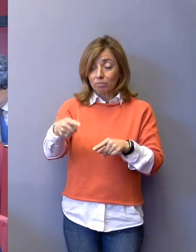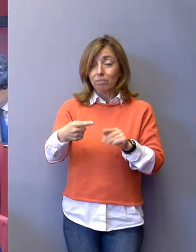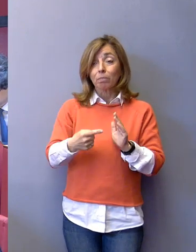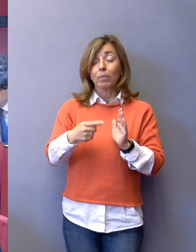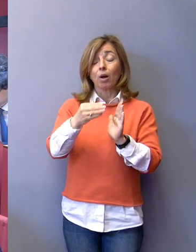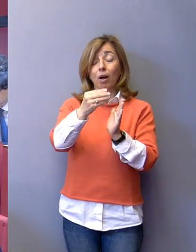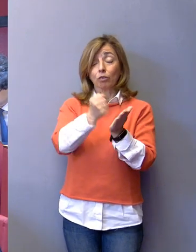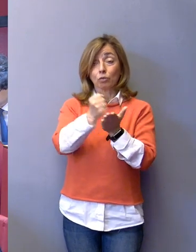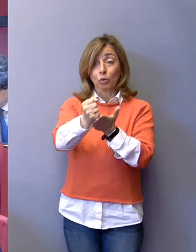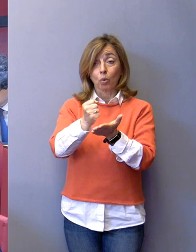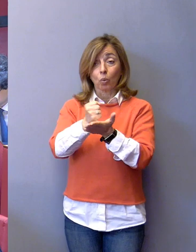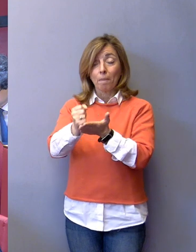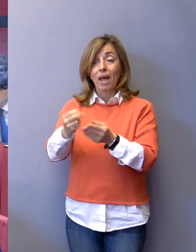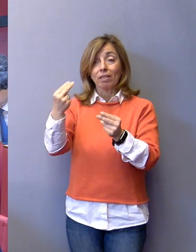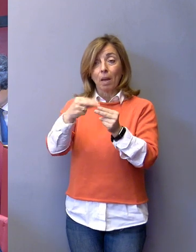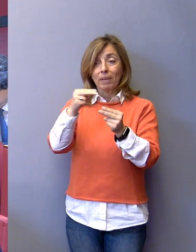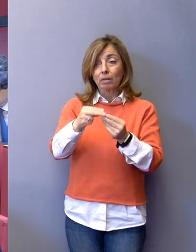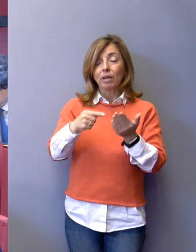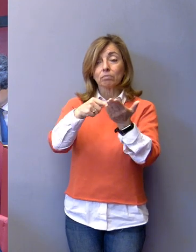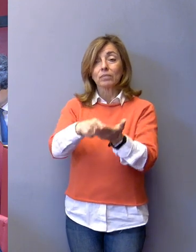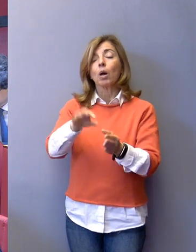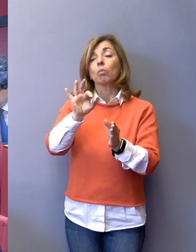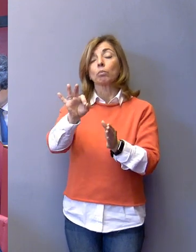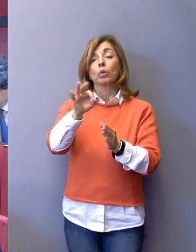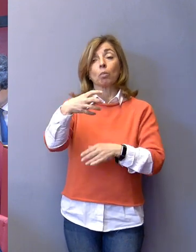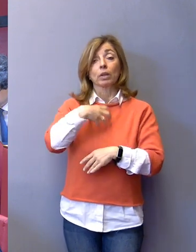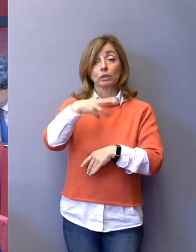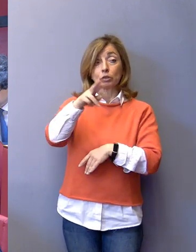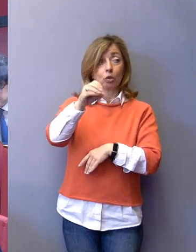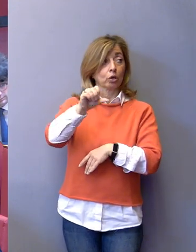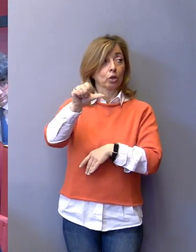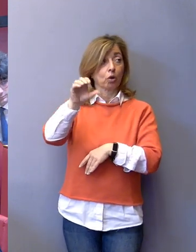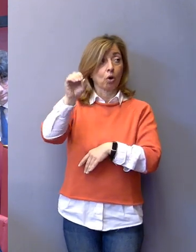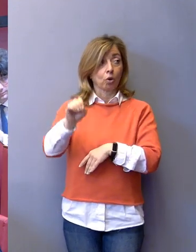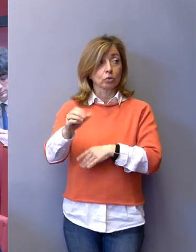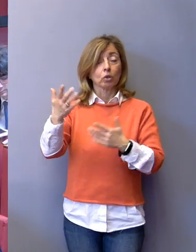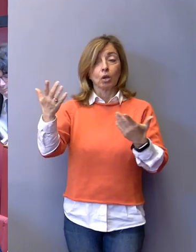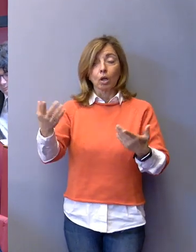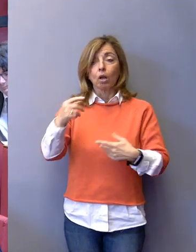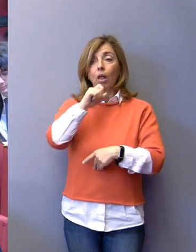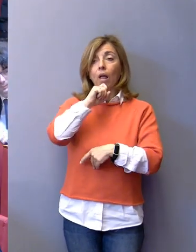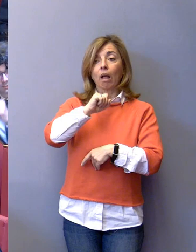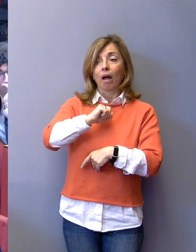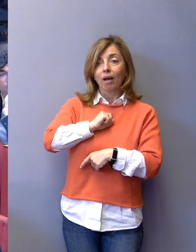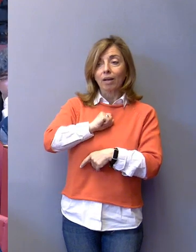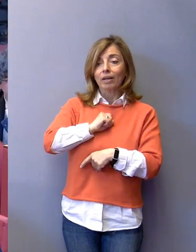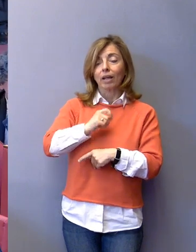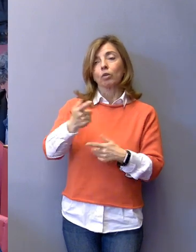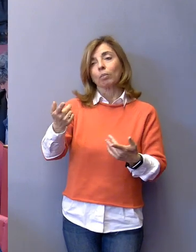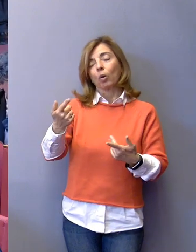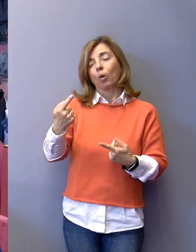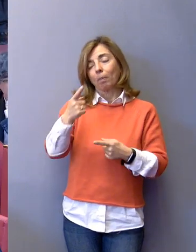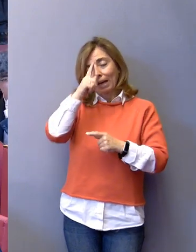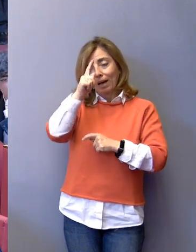rosso degli emendamenti addirittura degli emendamenti Allora presidente Io credo adgnità di ciascuno di noi maggioranza e minoranza